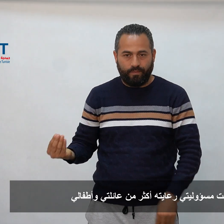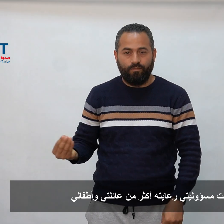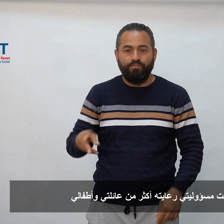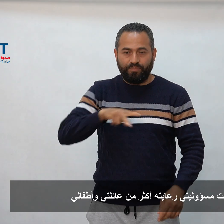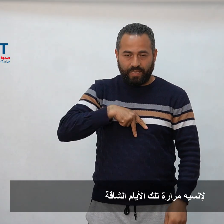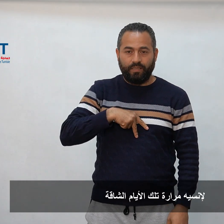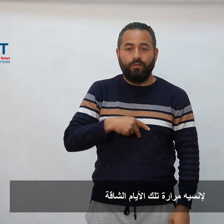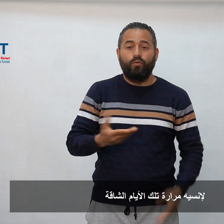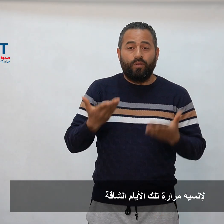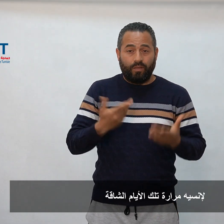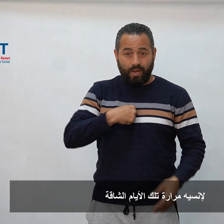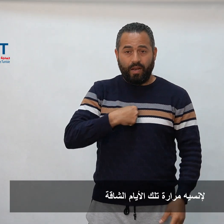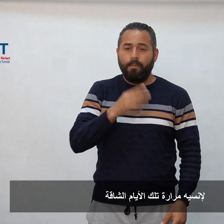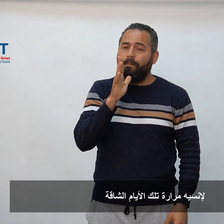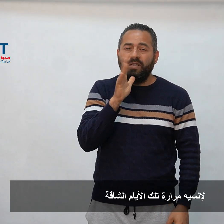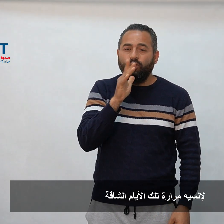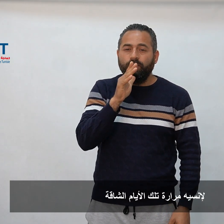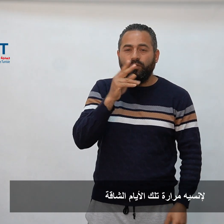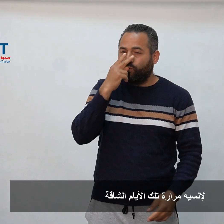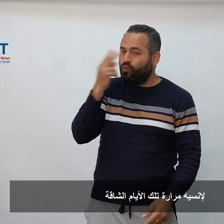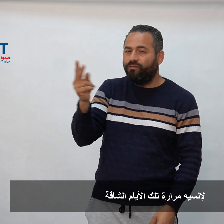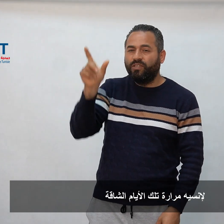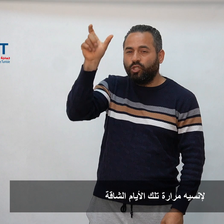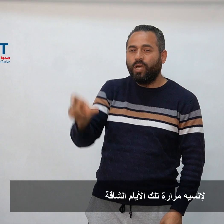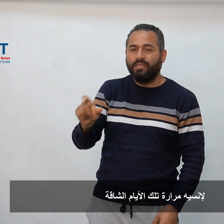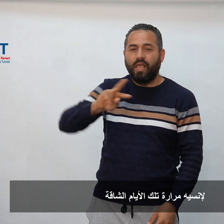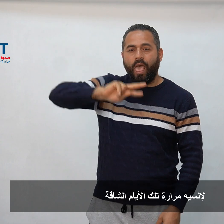وأطفال، لأنسيه مرارة تلك الأيام الشاقة،